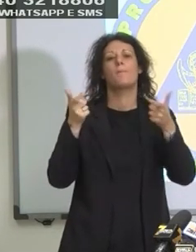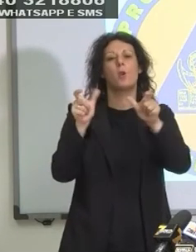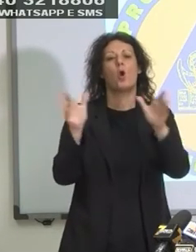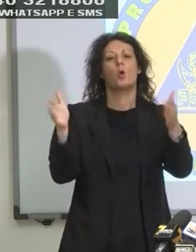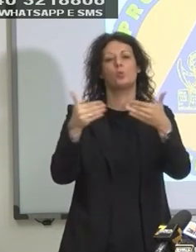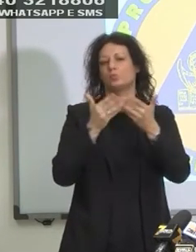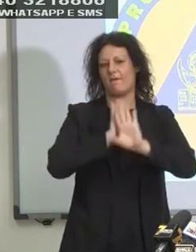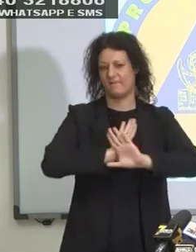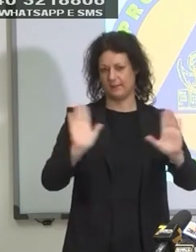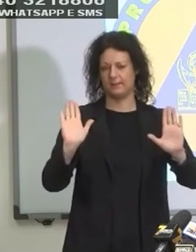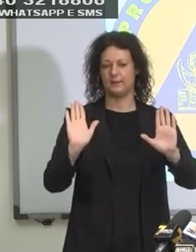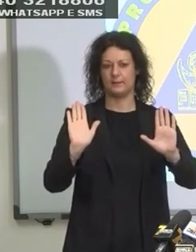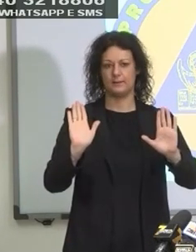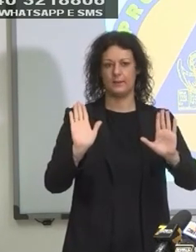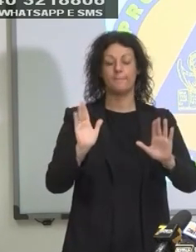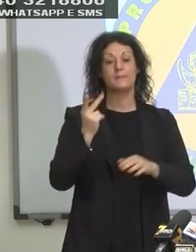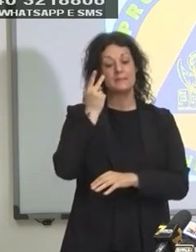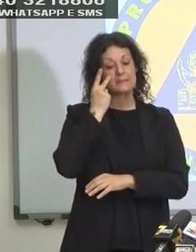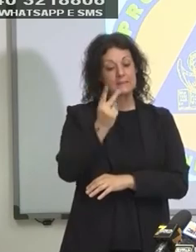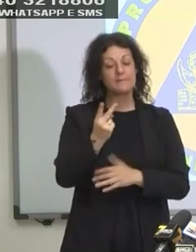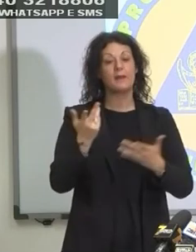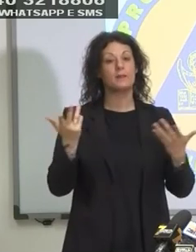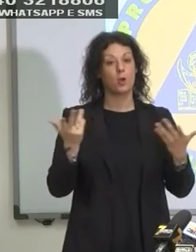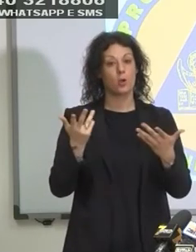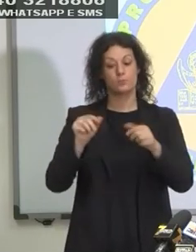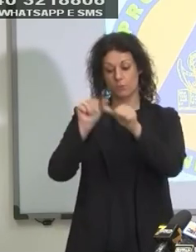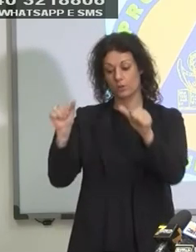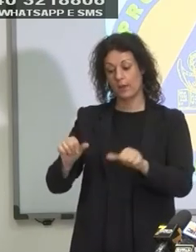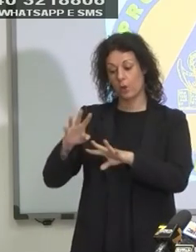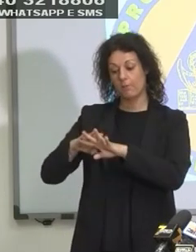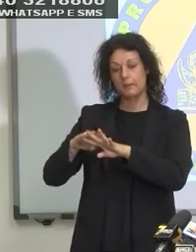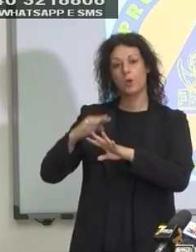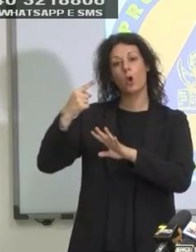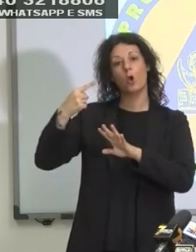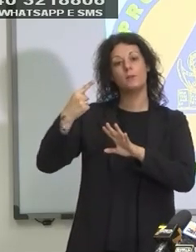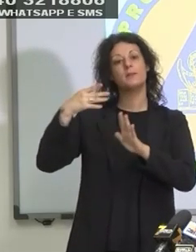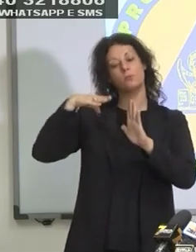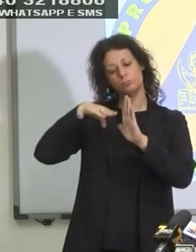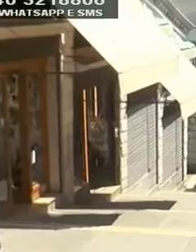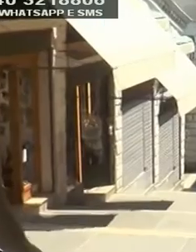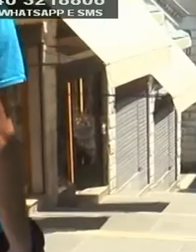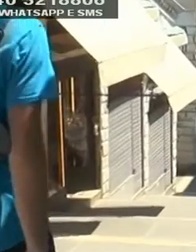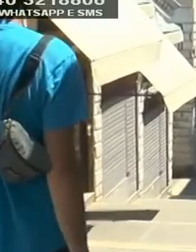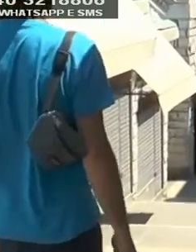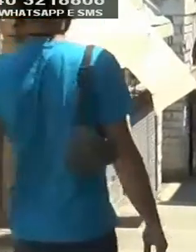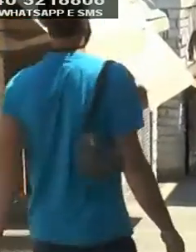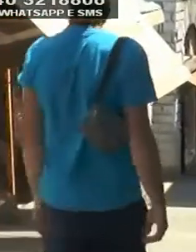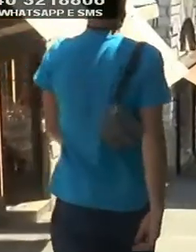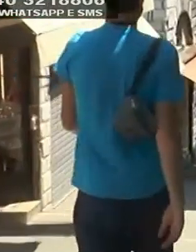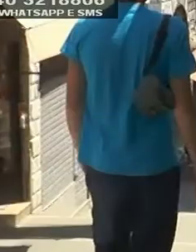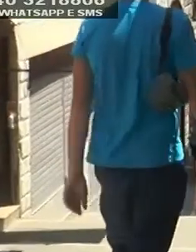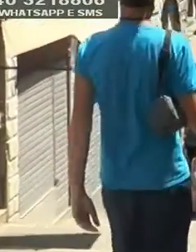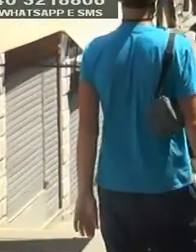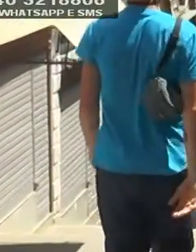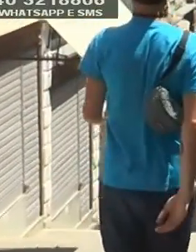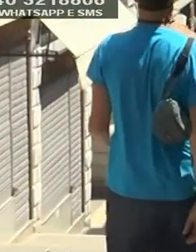lockdown, vediamo che c'è sempre la curva in calo rispetto al numero di positivi, però una